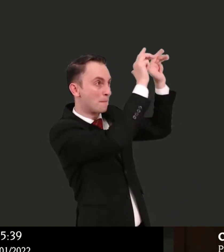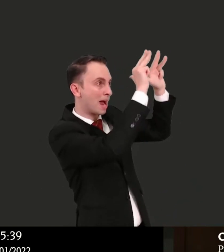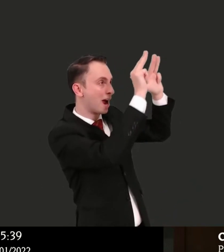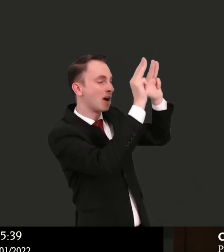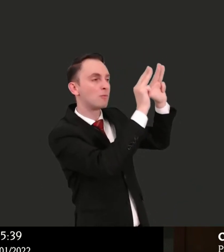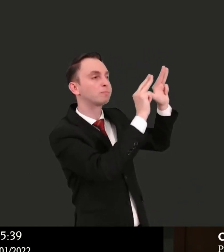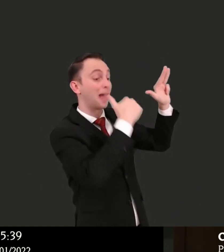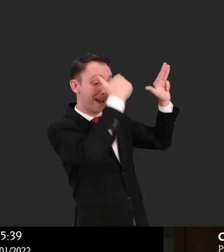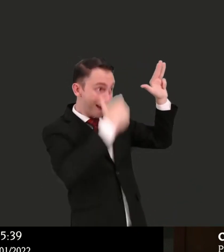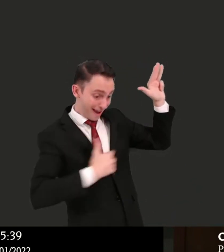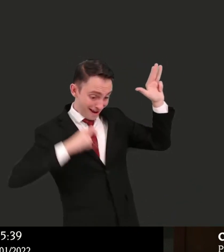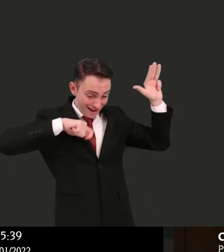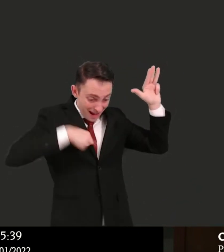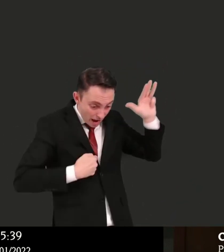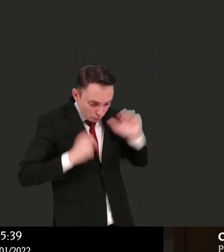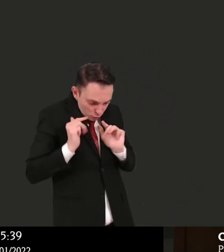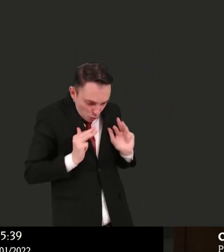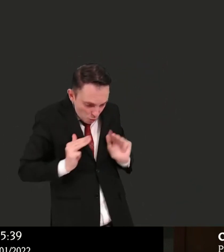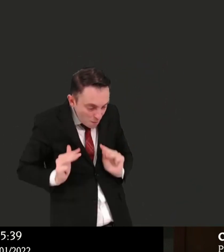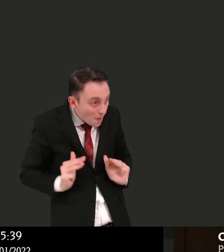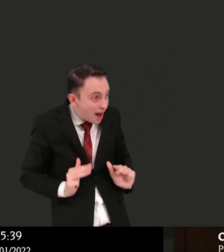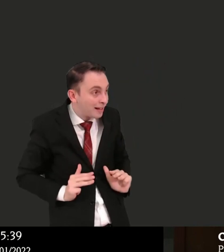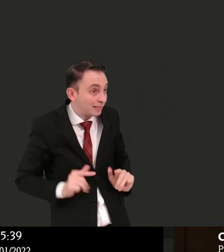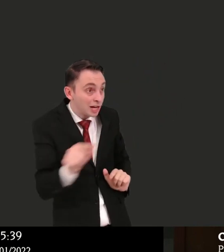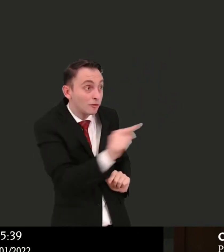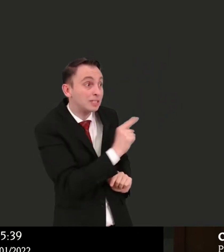Quem come da minha carne e bebe do meu sangue não morre mais.